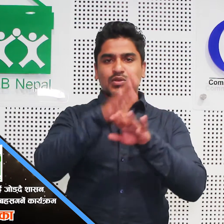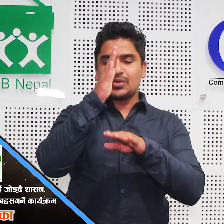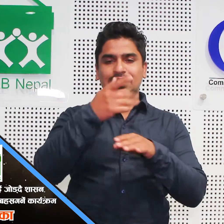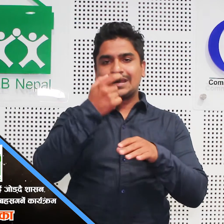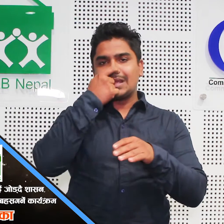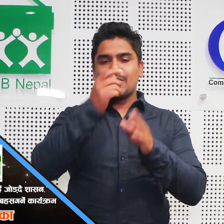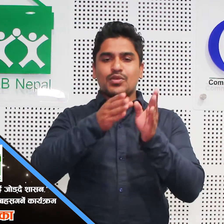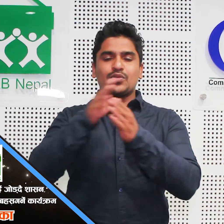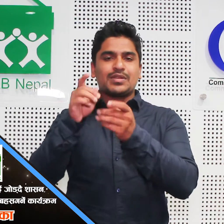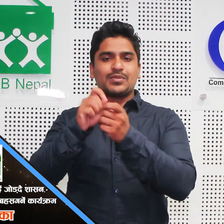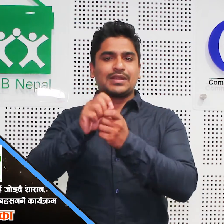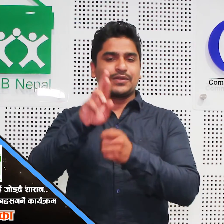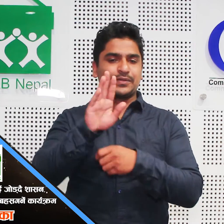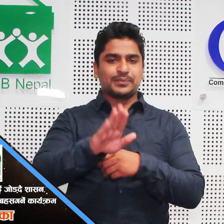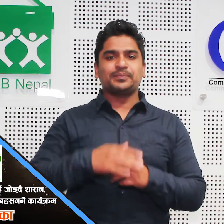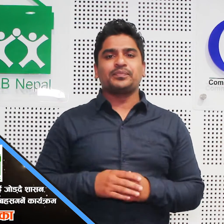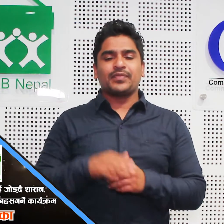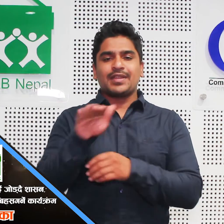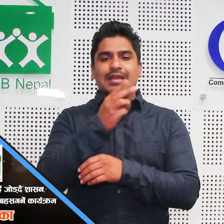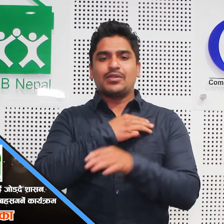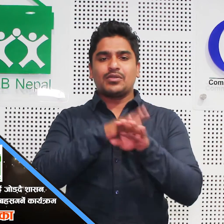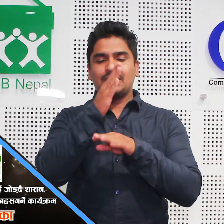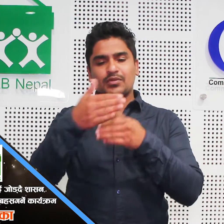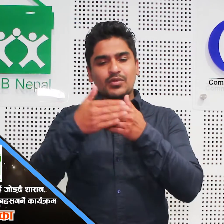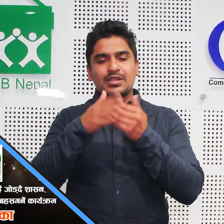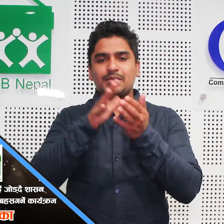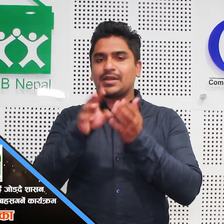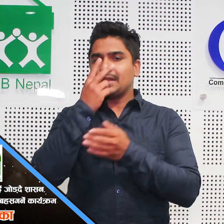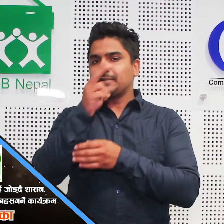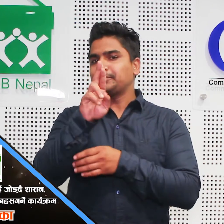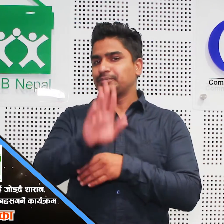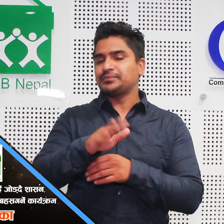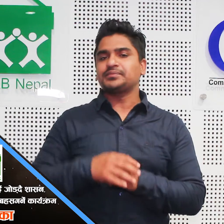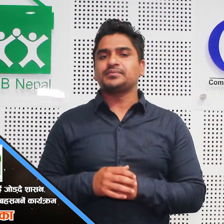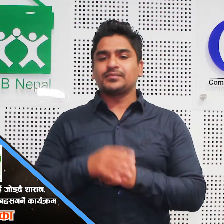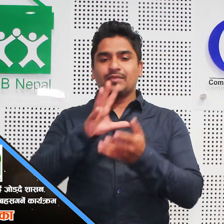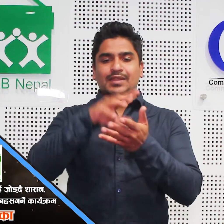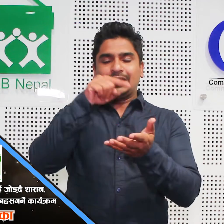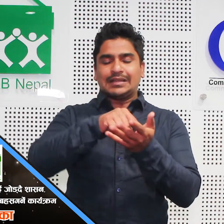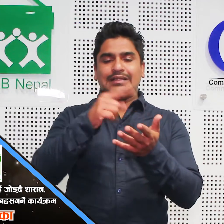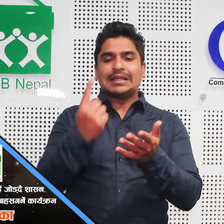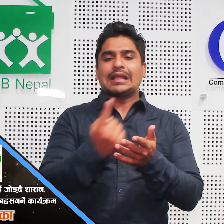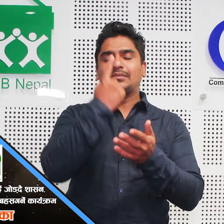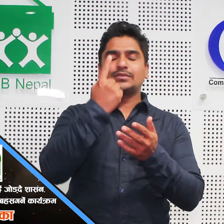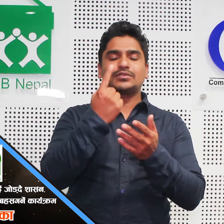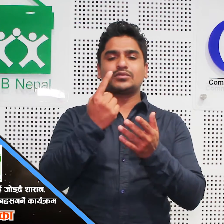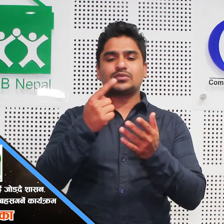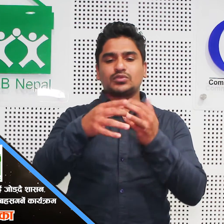गाउँमै योजना बनाइरहेका छन्। नागरिकले पनि नजिकबाट हेरिरहेका छन्। केन्द्रीकृत र एकात्मकबाट संघीय